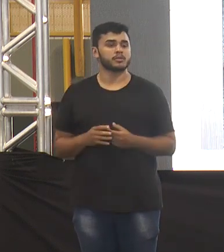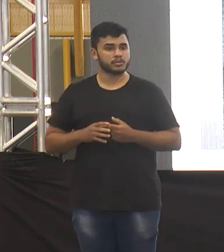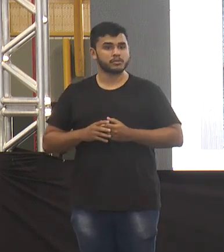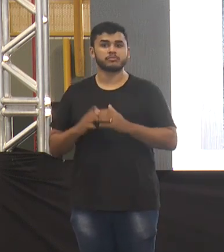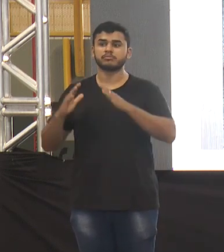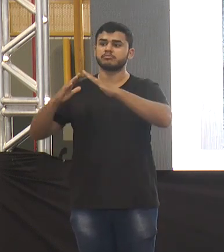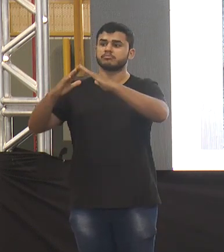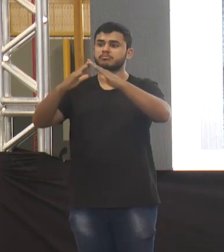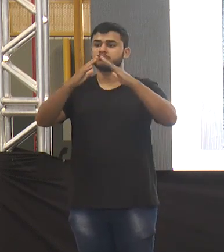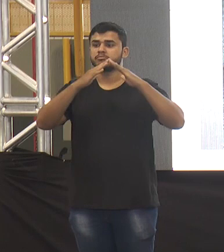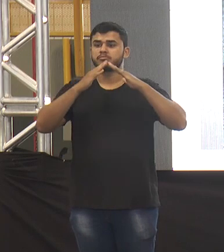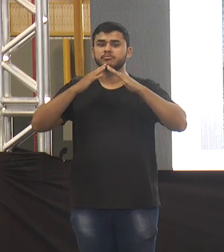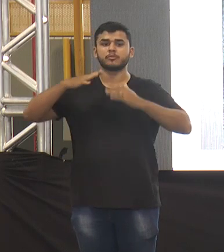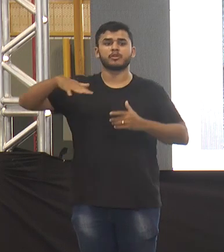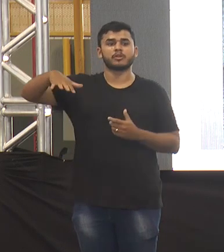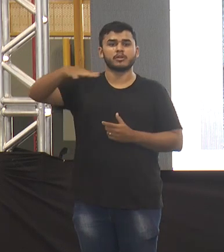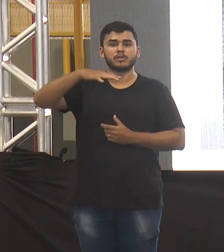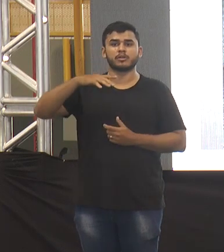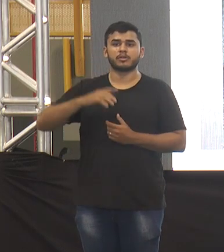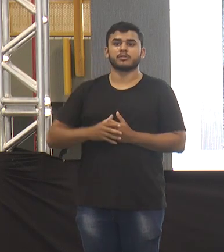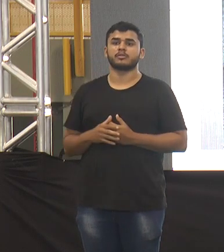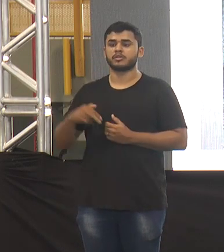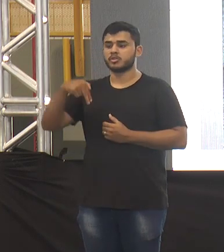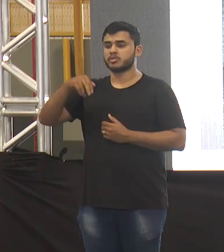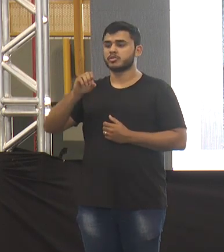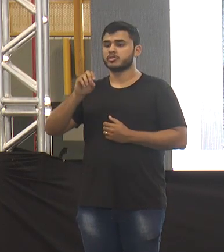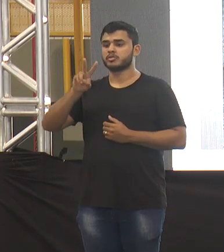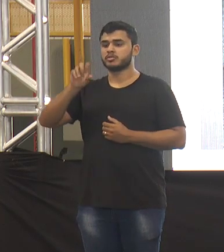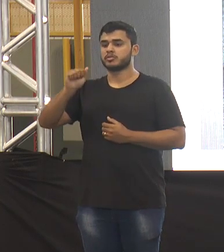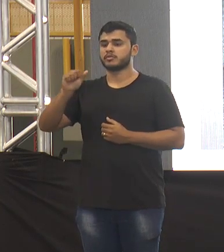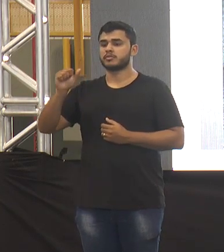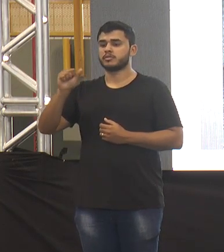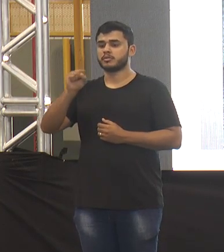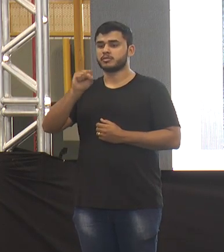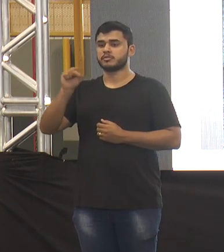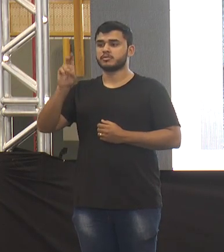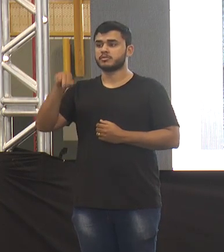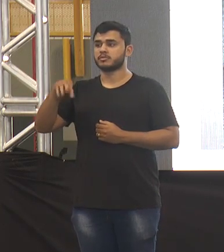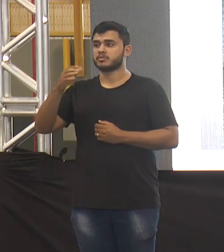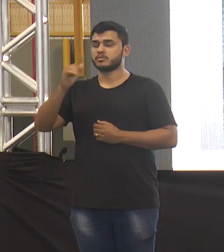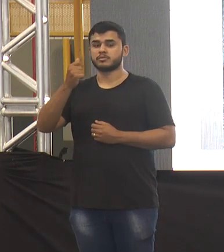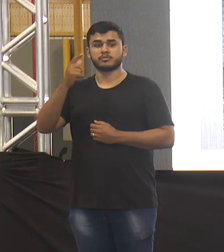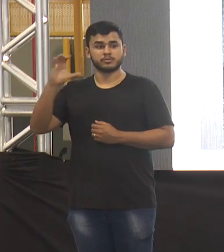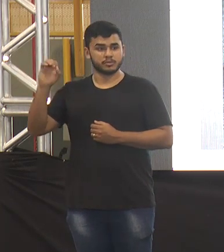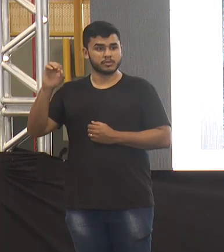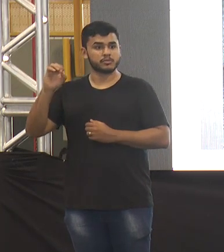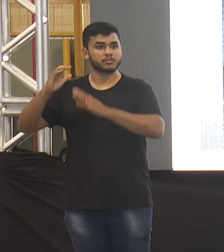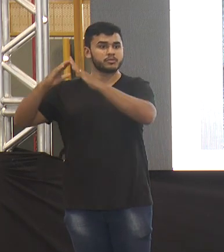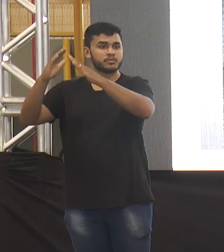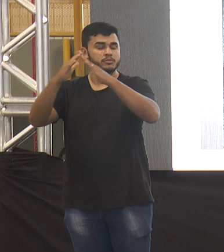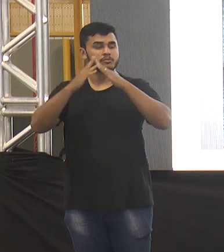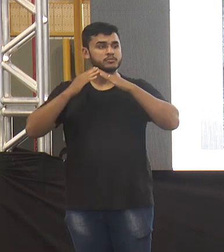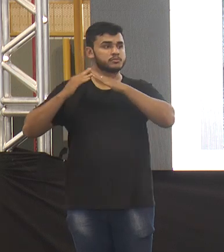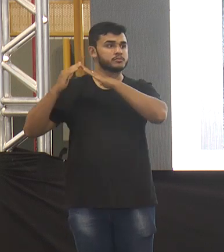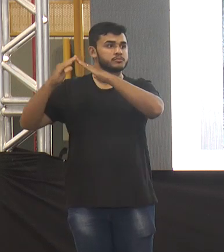bairro cercado, eu cresci ali no Nova Assunção, sabe onde é? Conjunto dos Bancários.